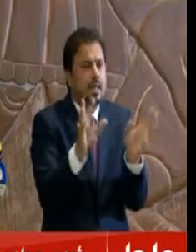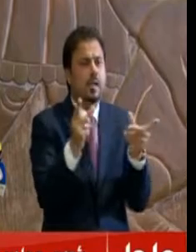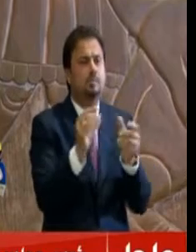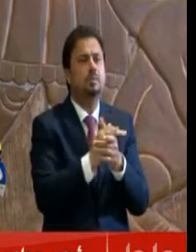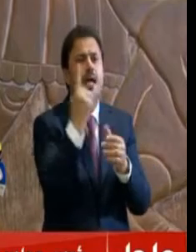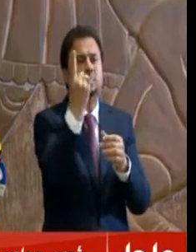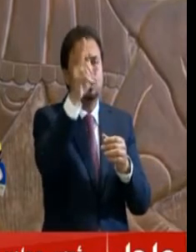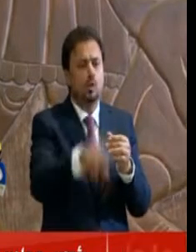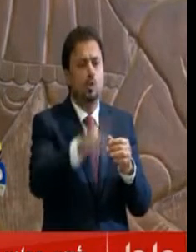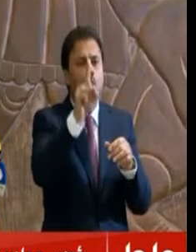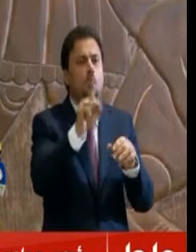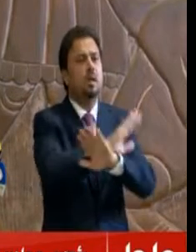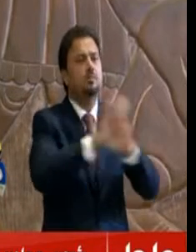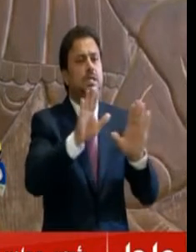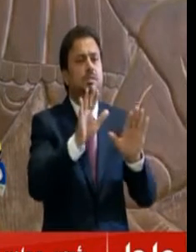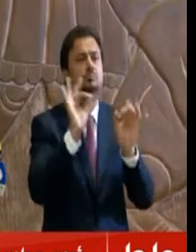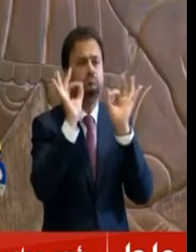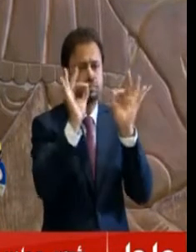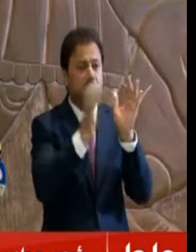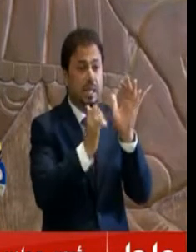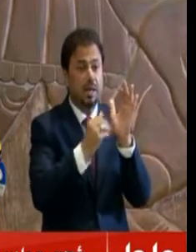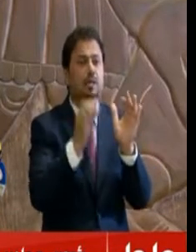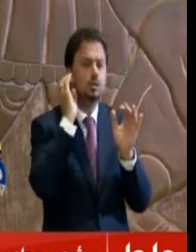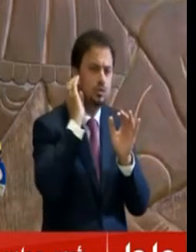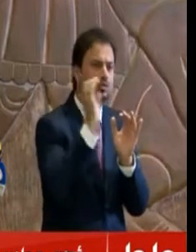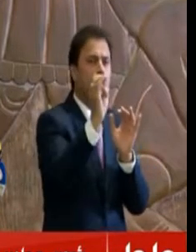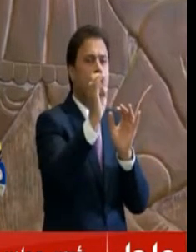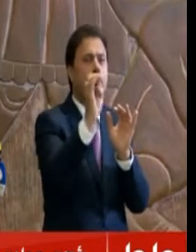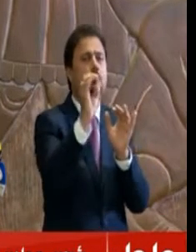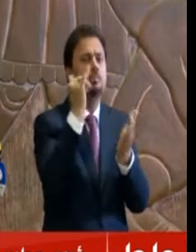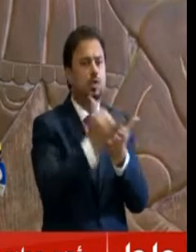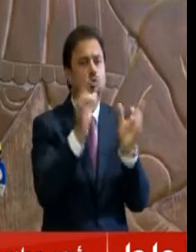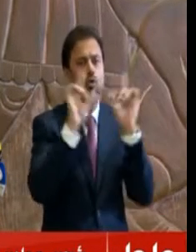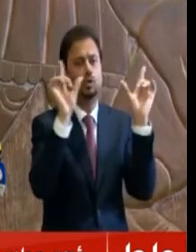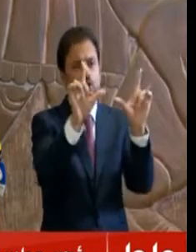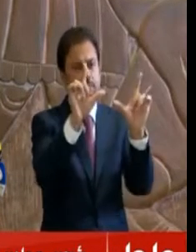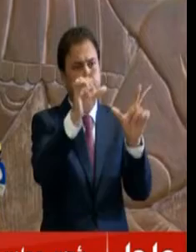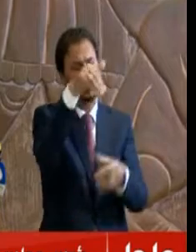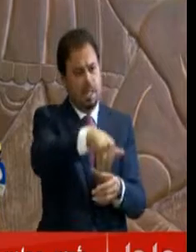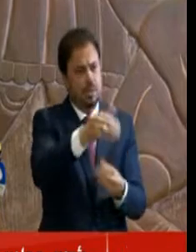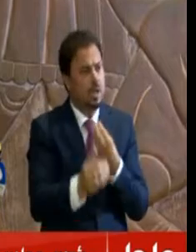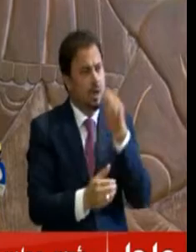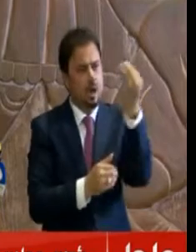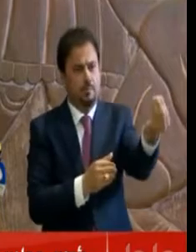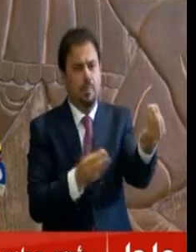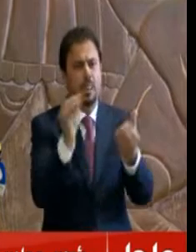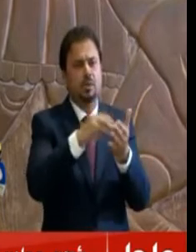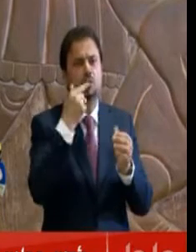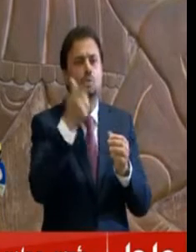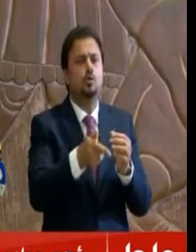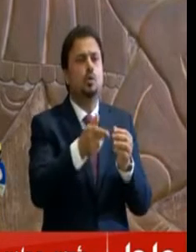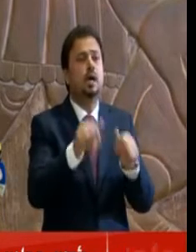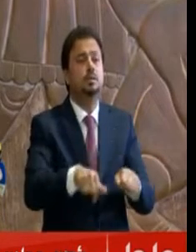تزيد عن 10 أيام عمل من تاريخ إجابة المفوضية على الطعن. وقد نشرت